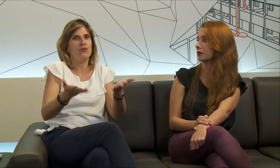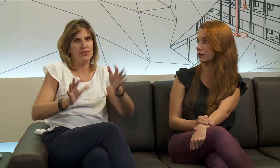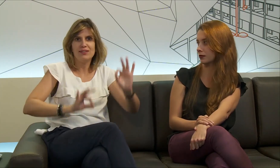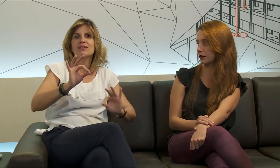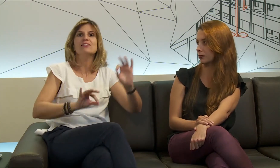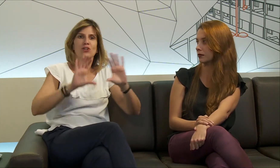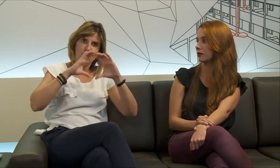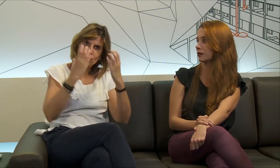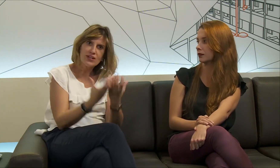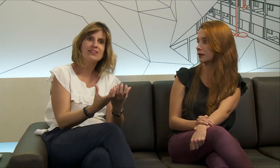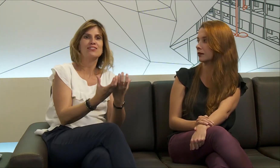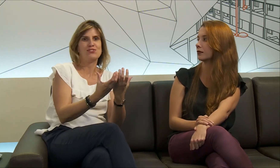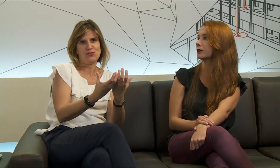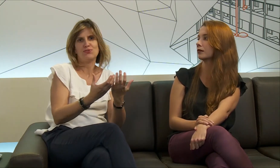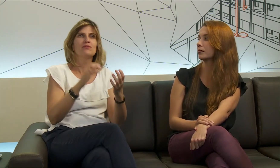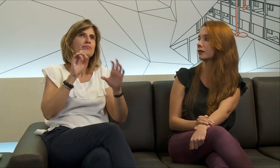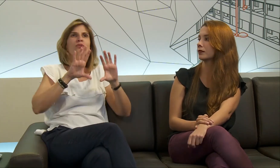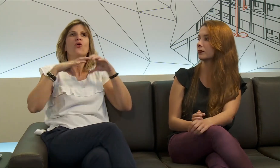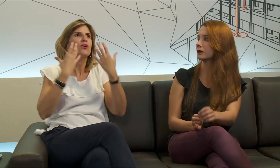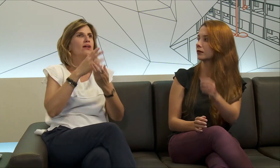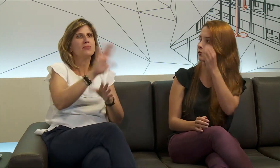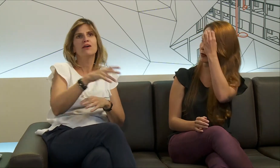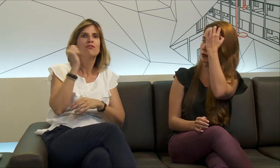dos serviços oferecidos.